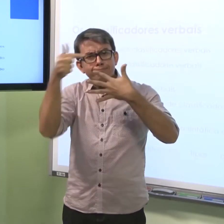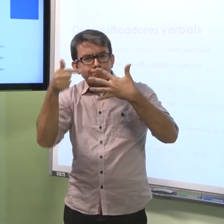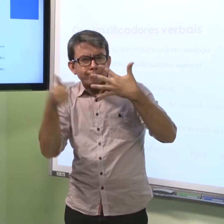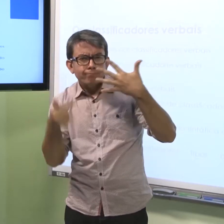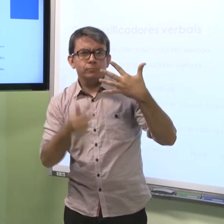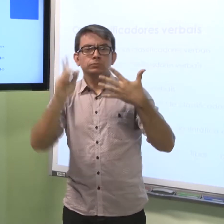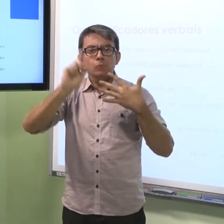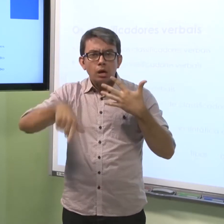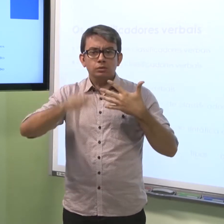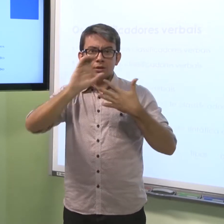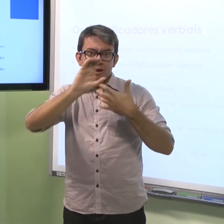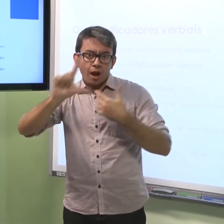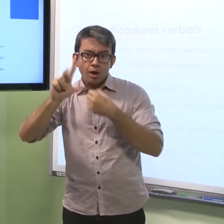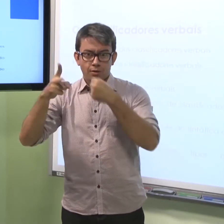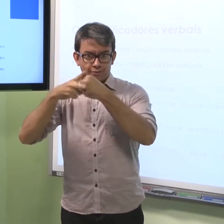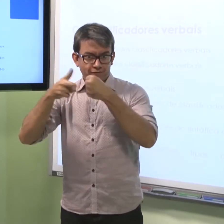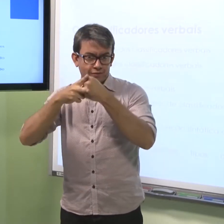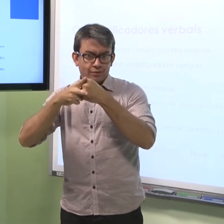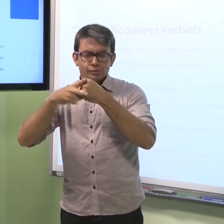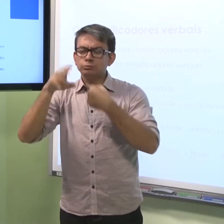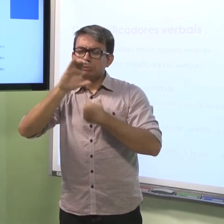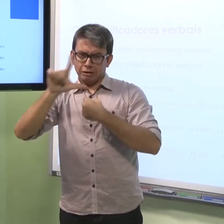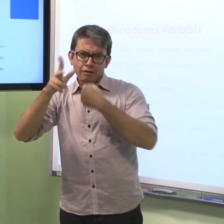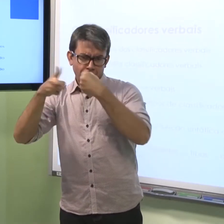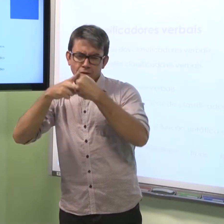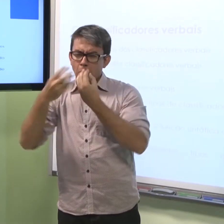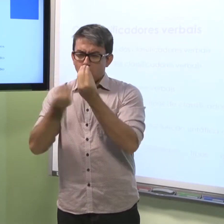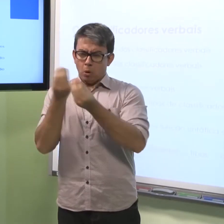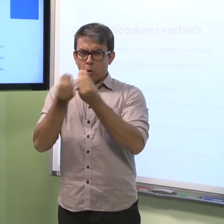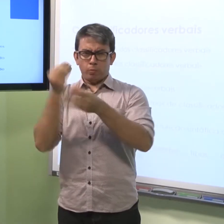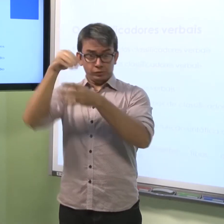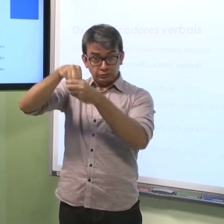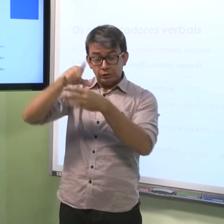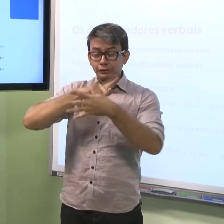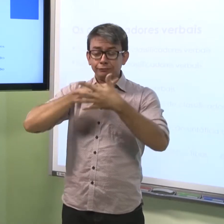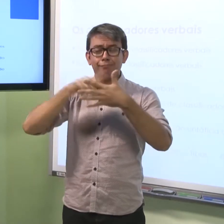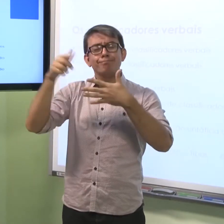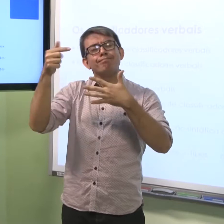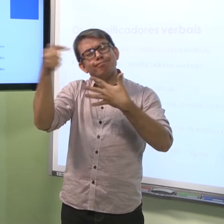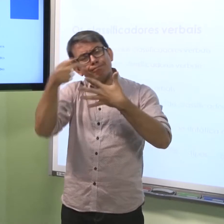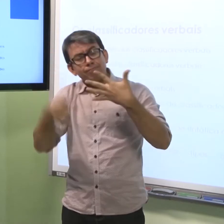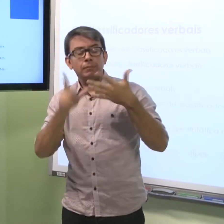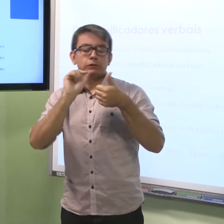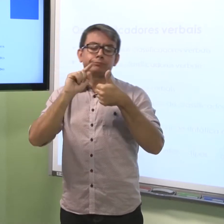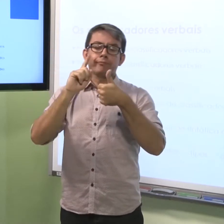Então, os classificadores verbais, eles têm alguns aspectos.